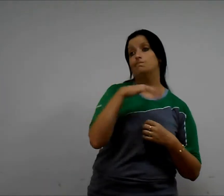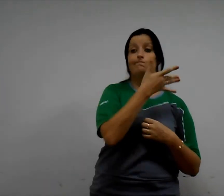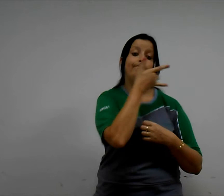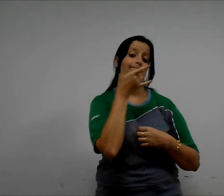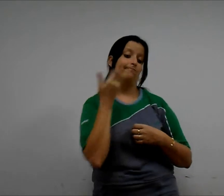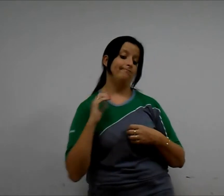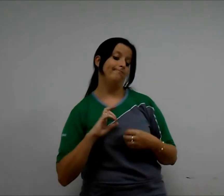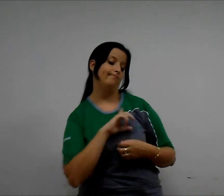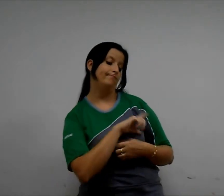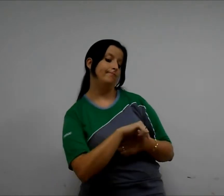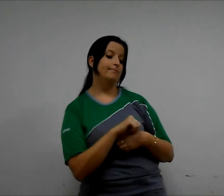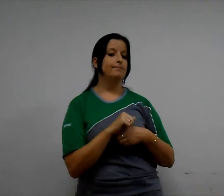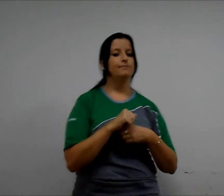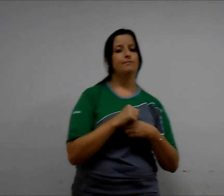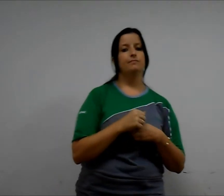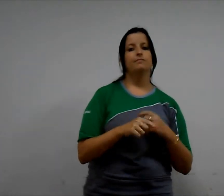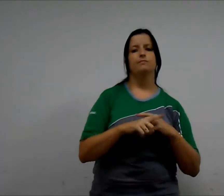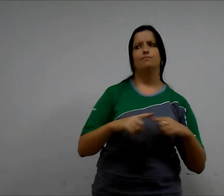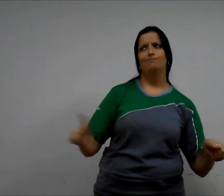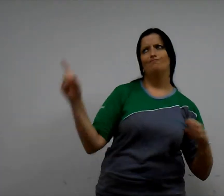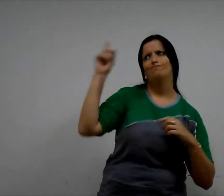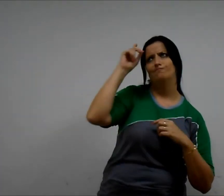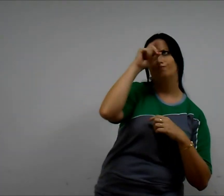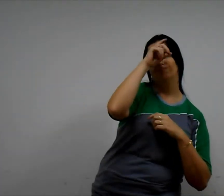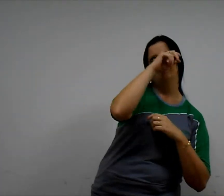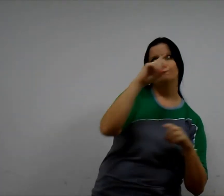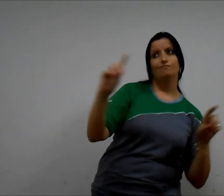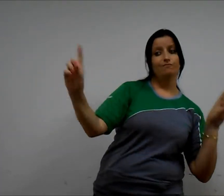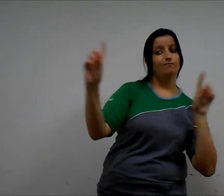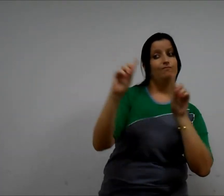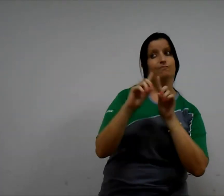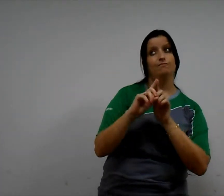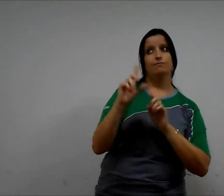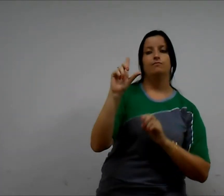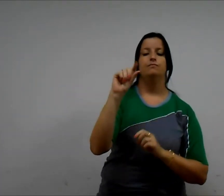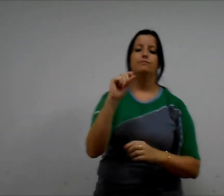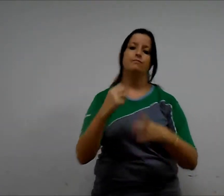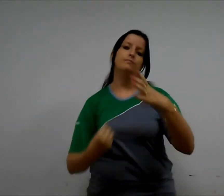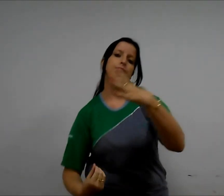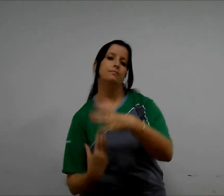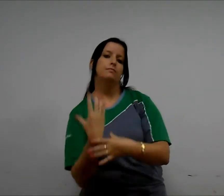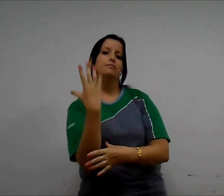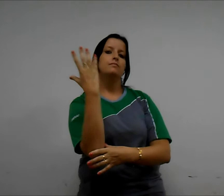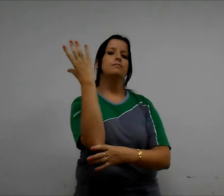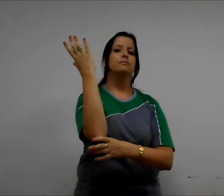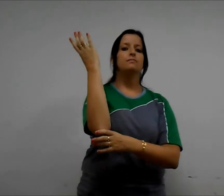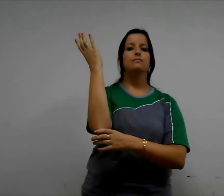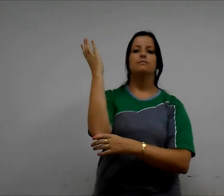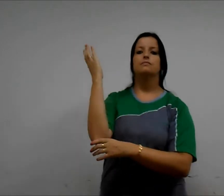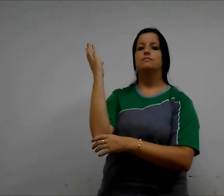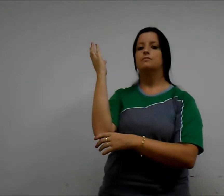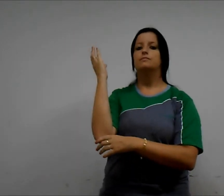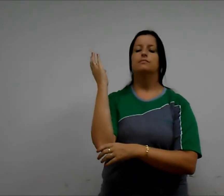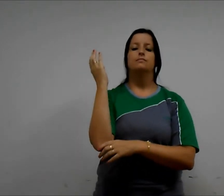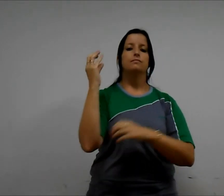Achei que fosse fácil, amor, mas foi difícil achar você. Falta só um pouquinho, flor,